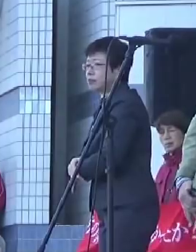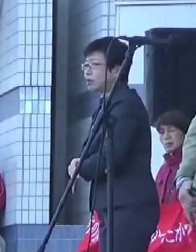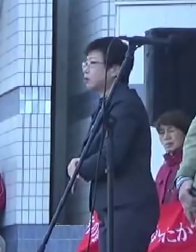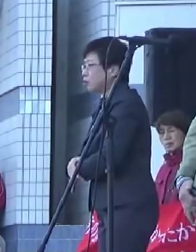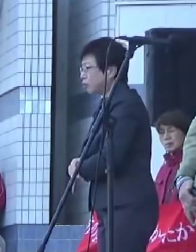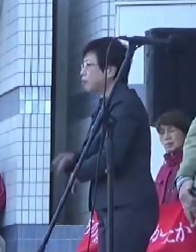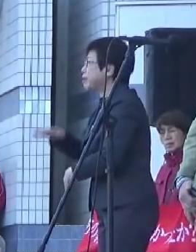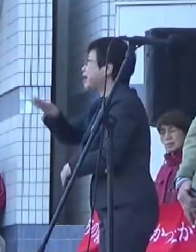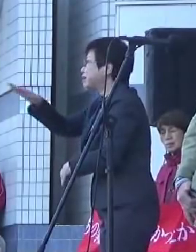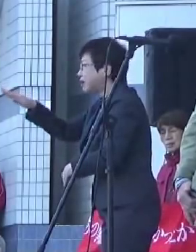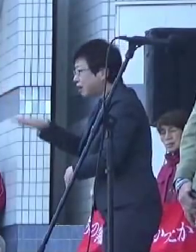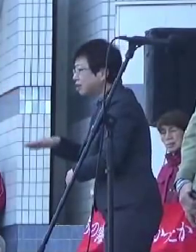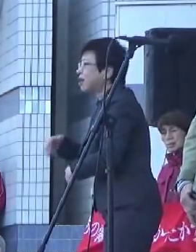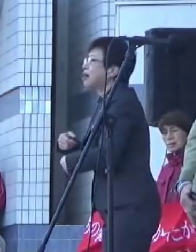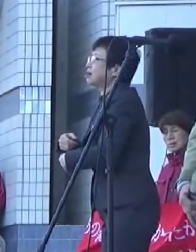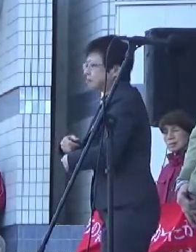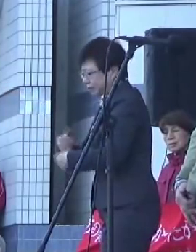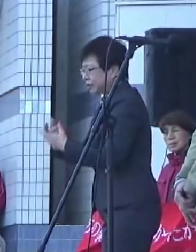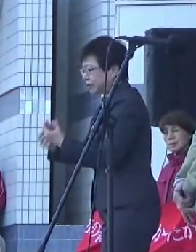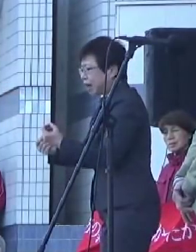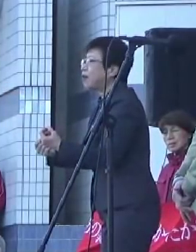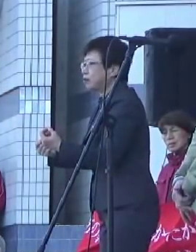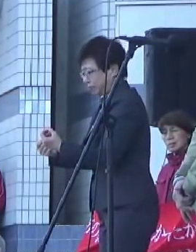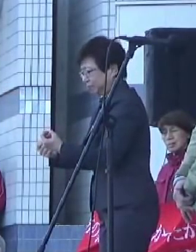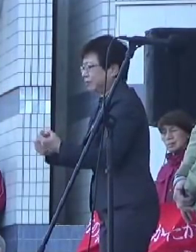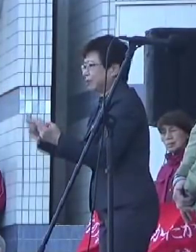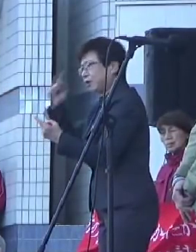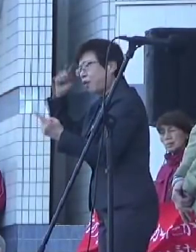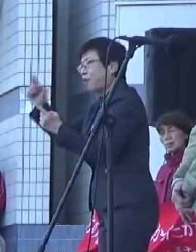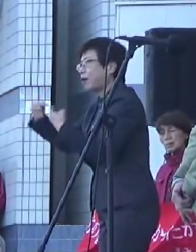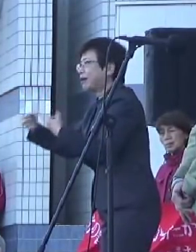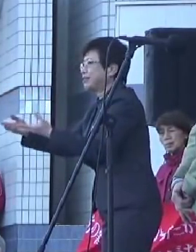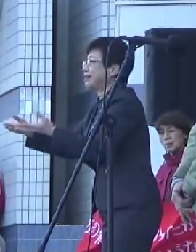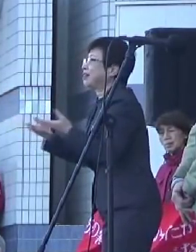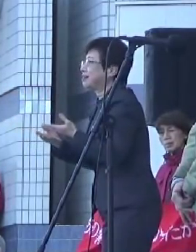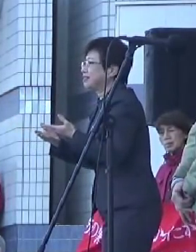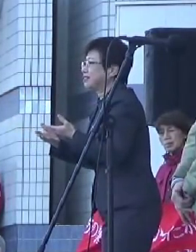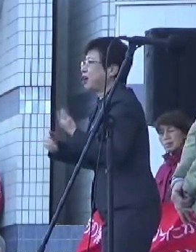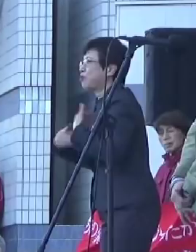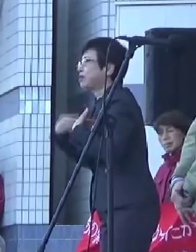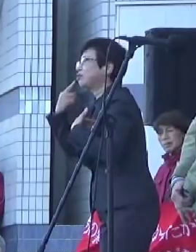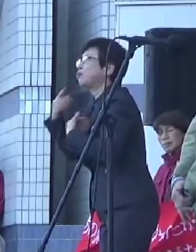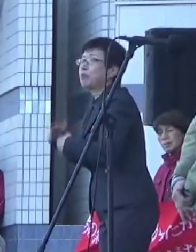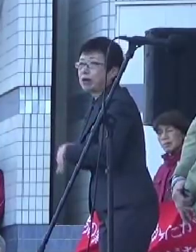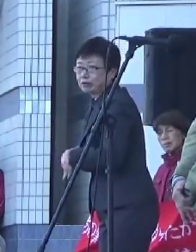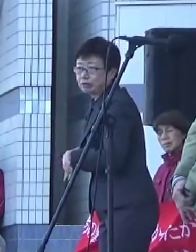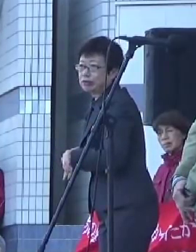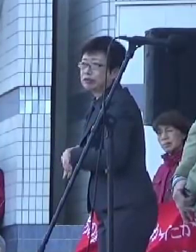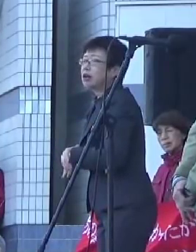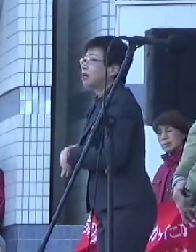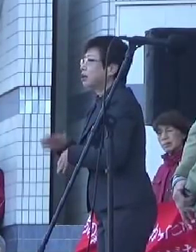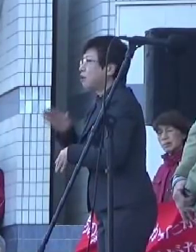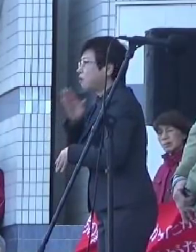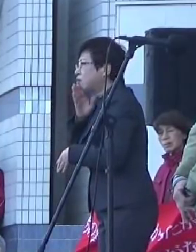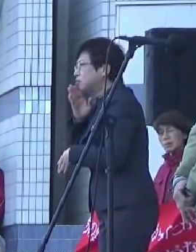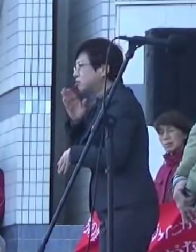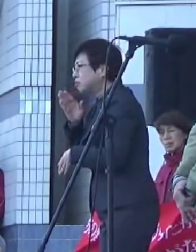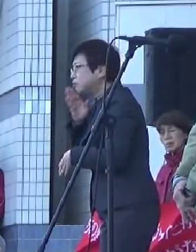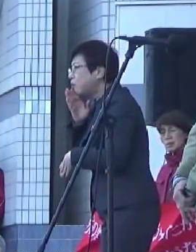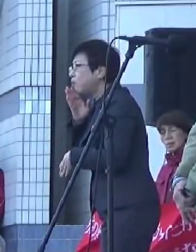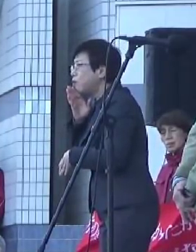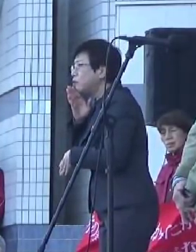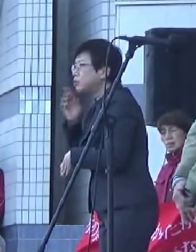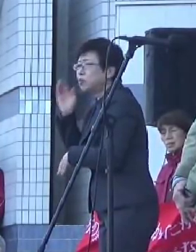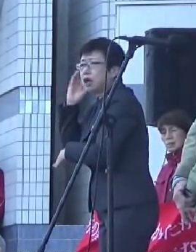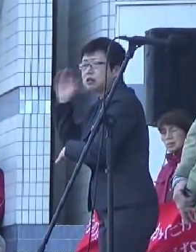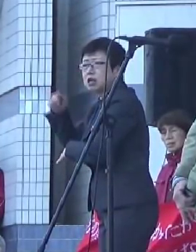そう、皆さんが素直にこう感動してくださって本当に嬉しく思いますけれども、本当にそういう政策